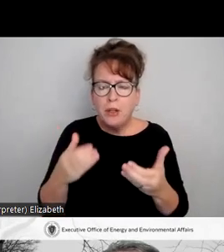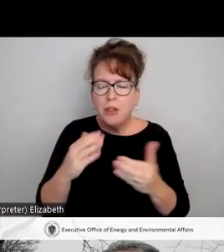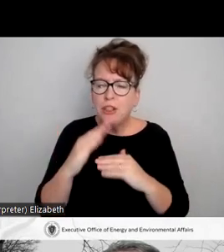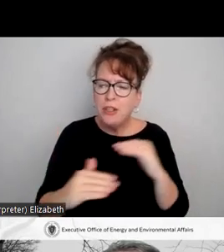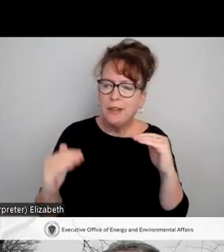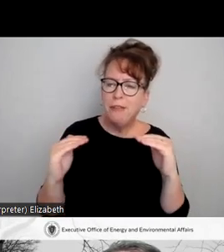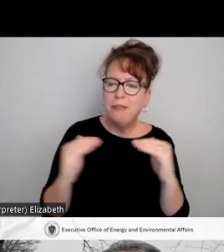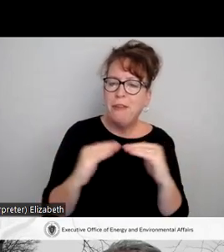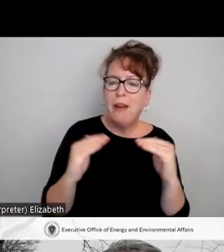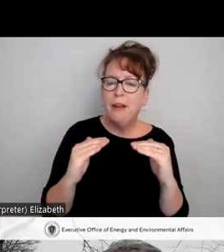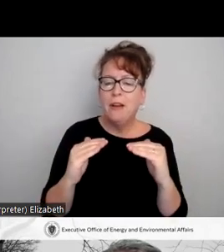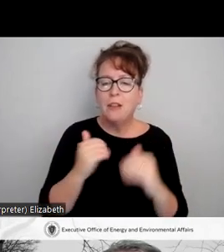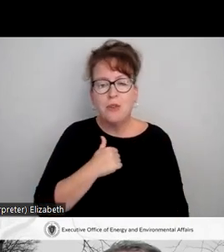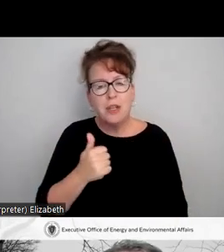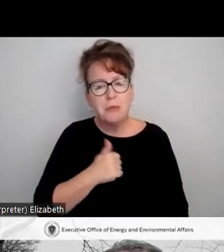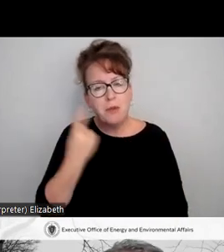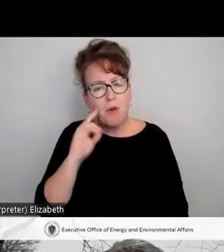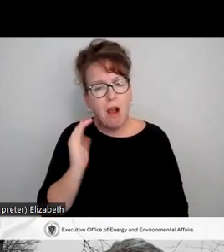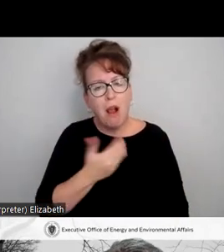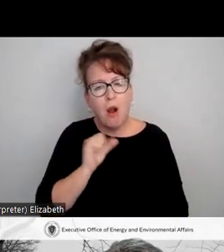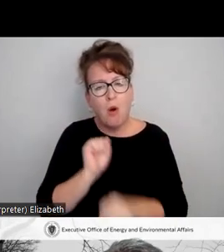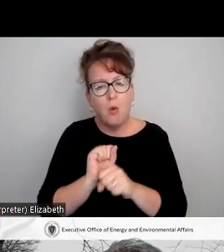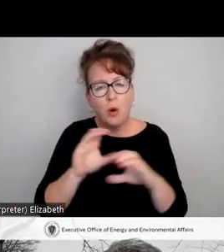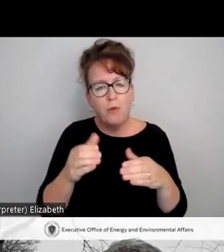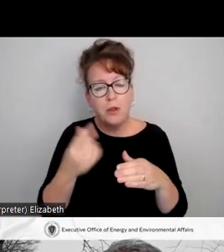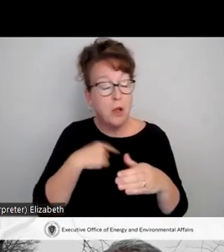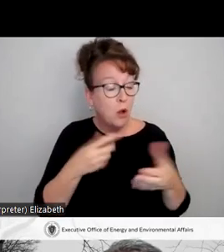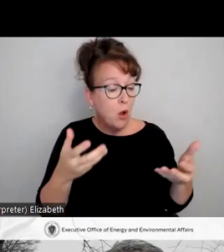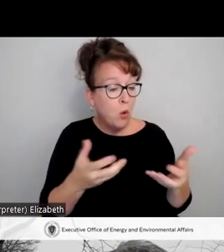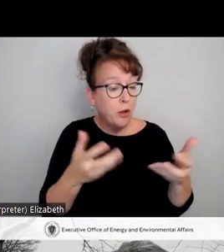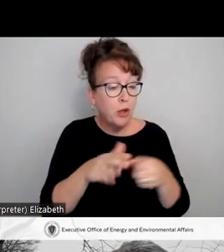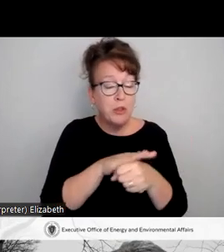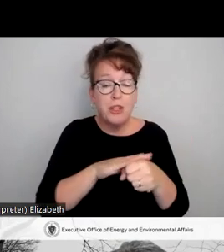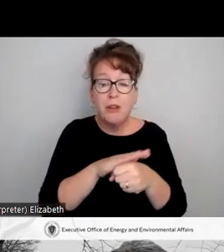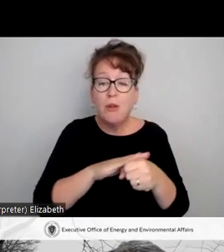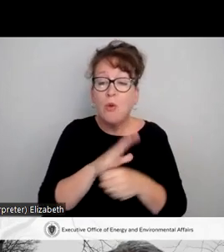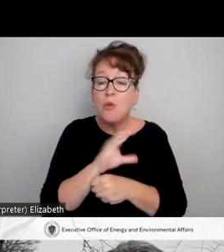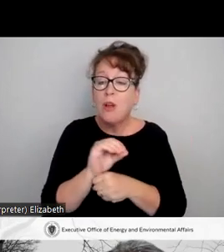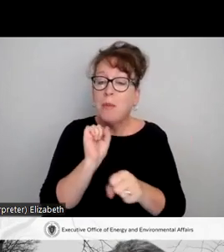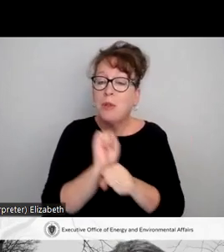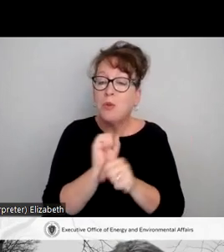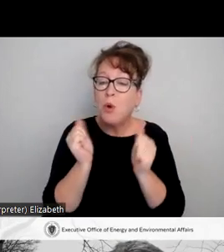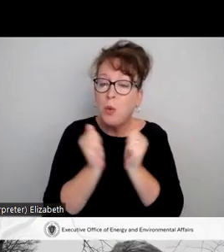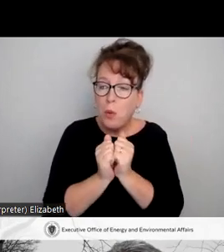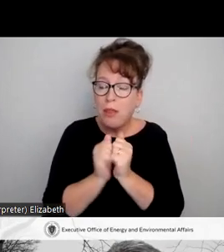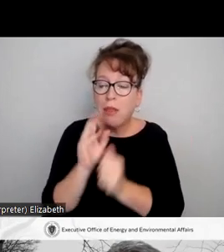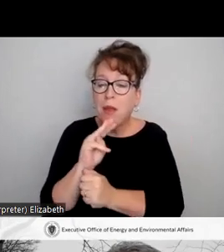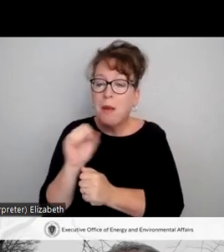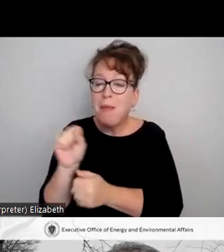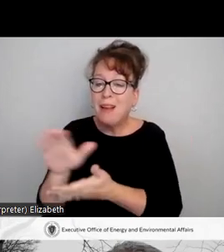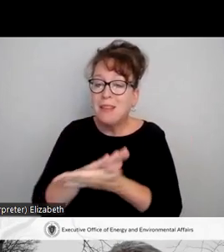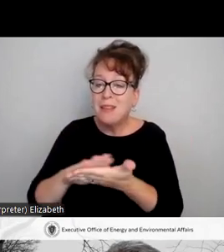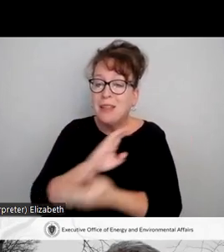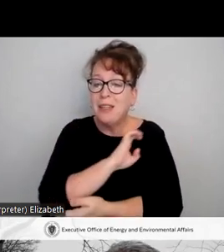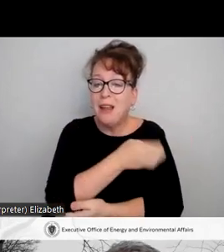la la transición justa estamos tratando de animar al al